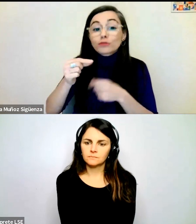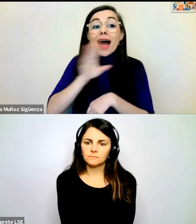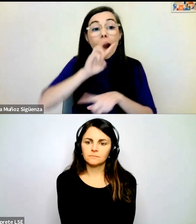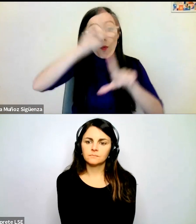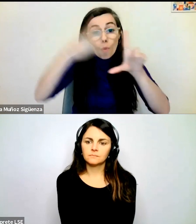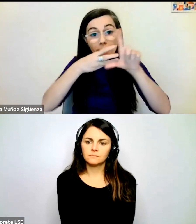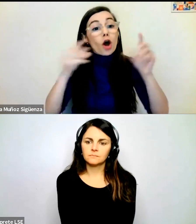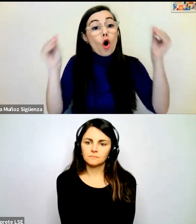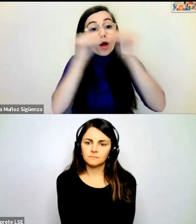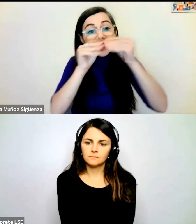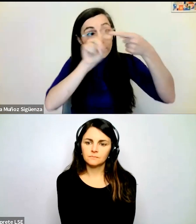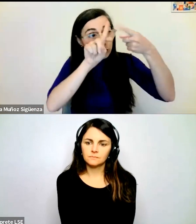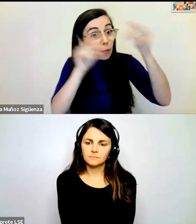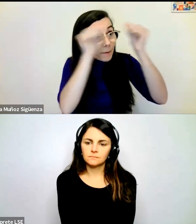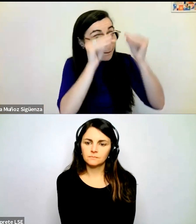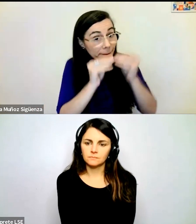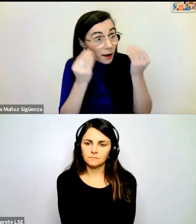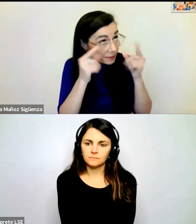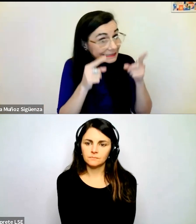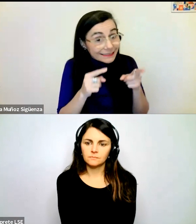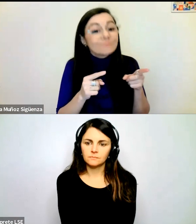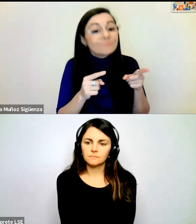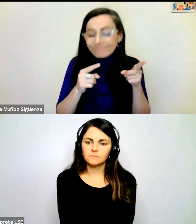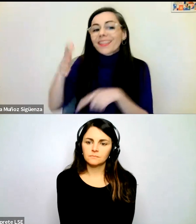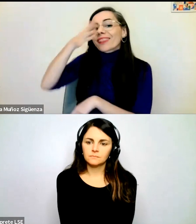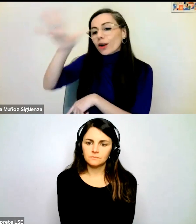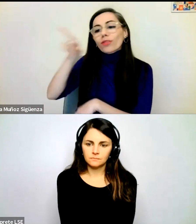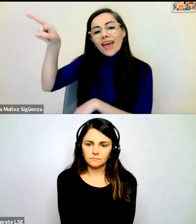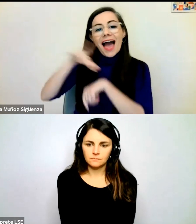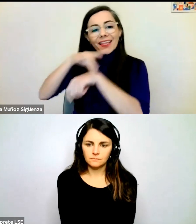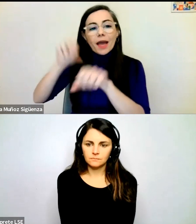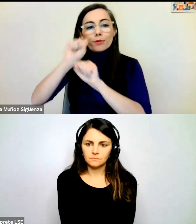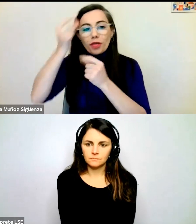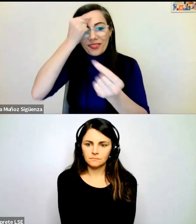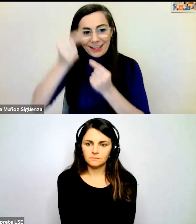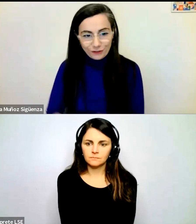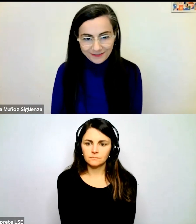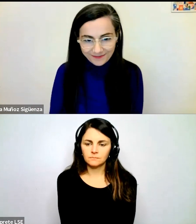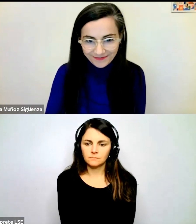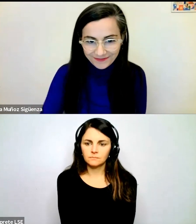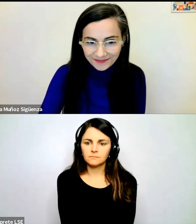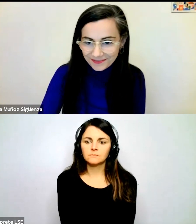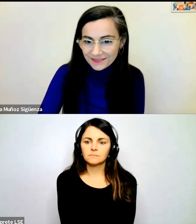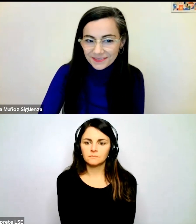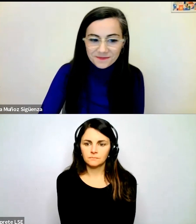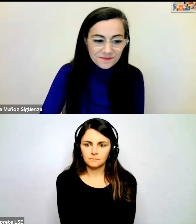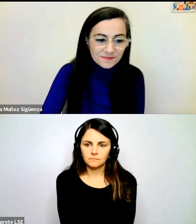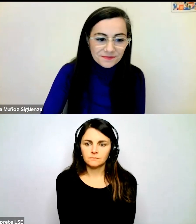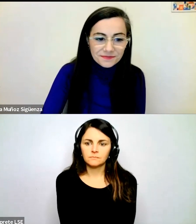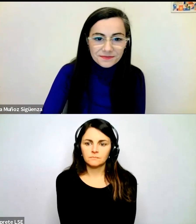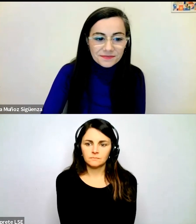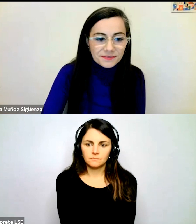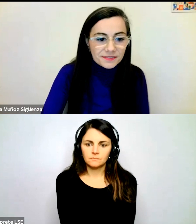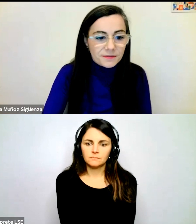algún momento os han usurpado vuestros datos y coincide con lo que se ha explicado en la web de la Fundación, podéis hacer